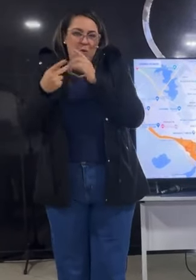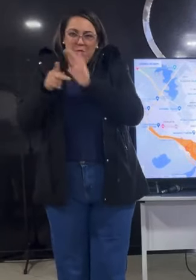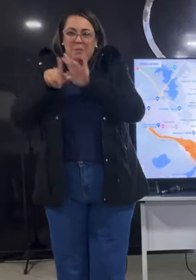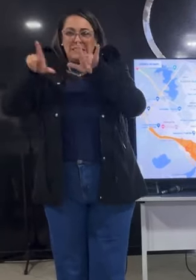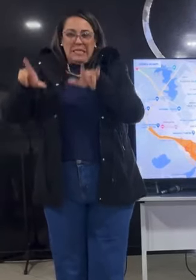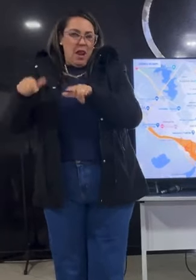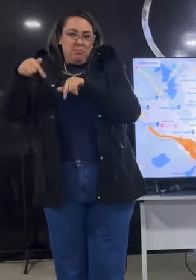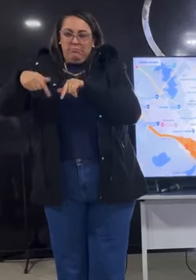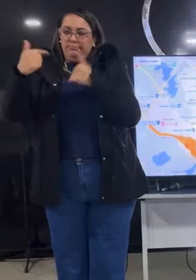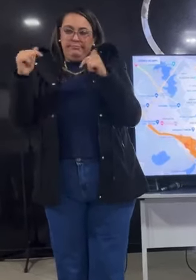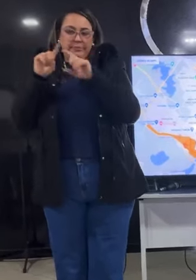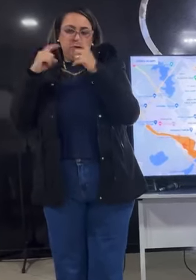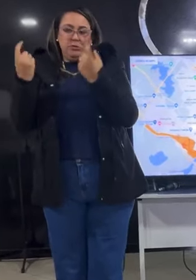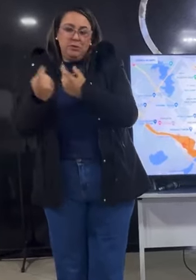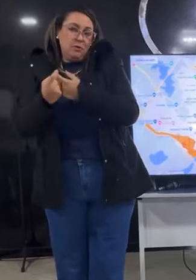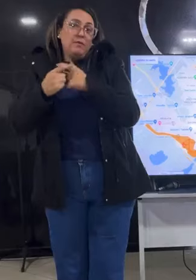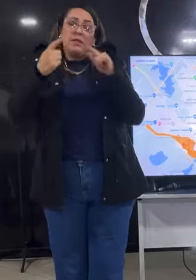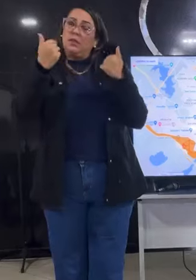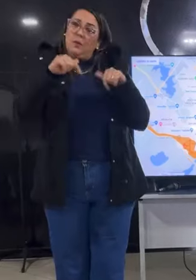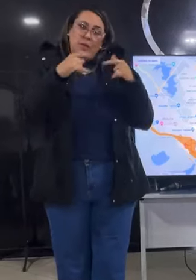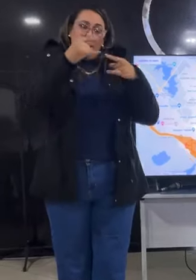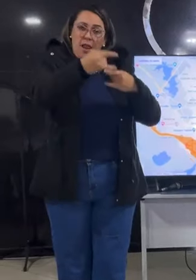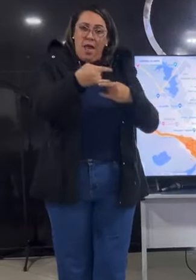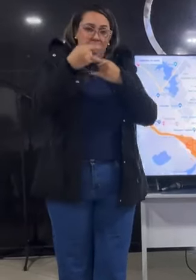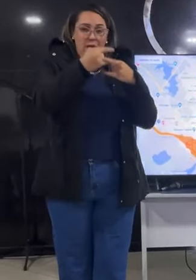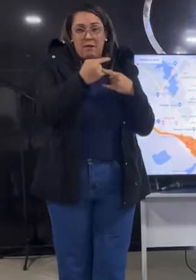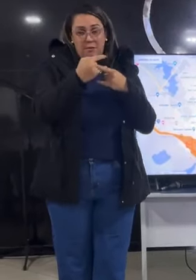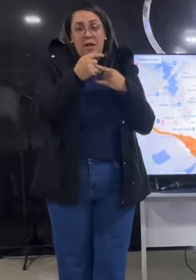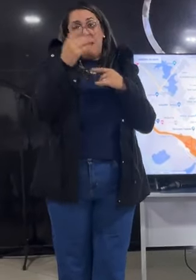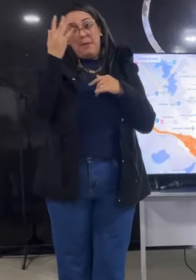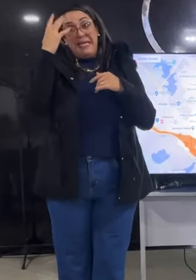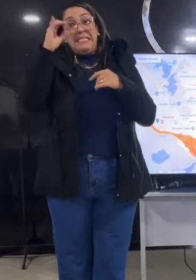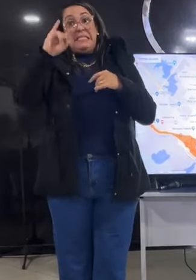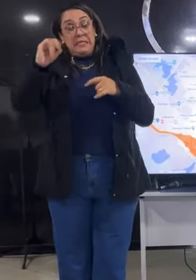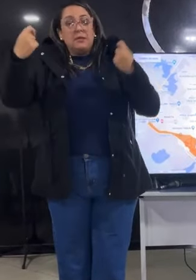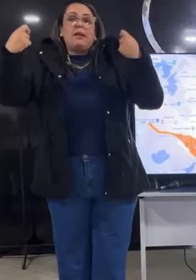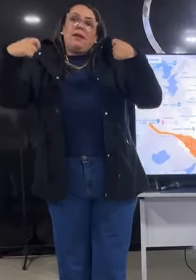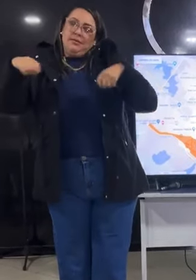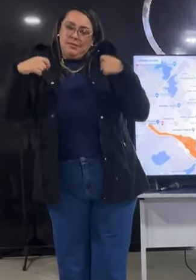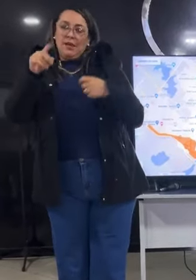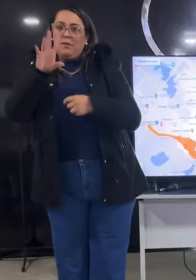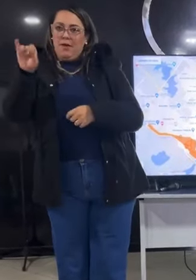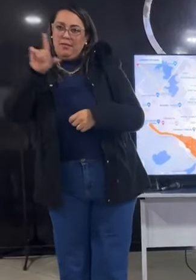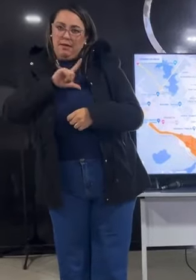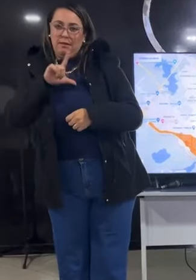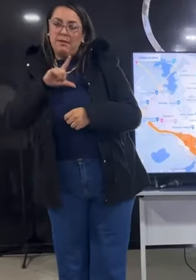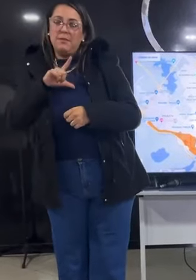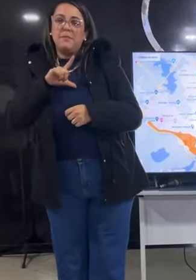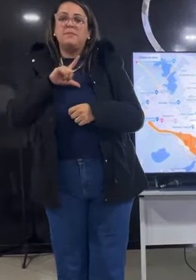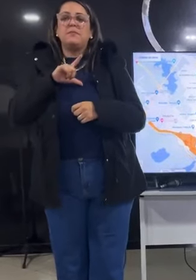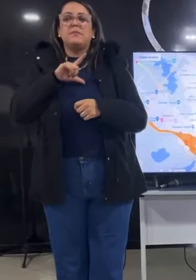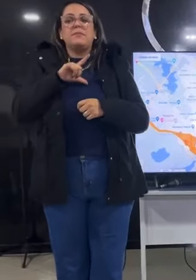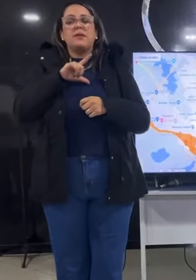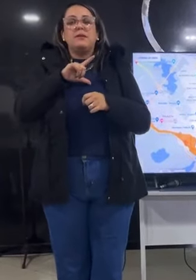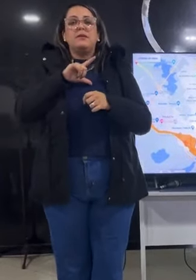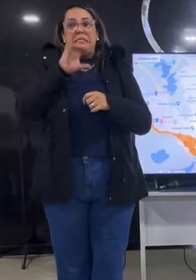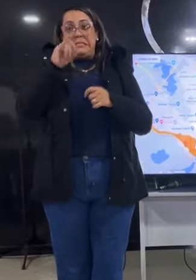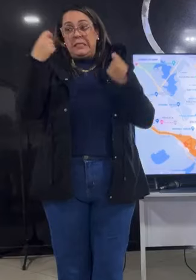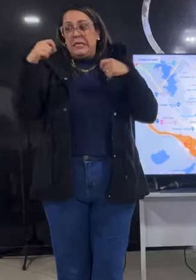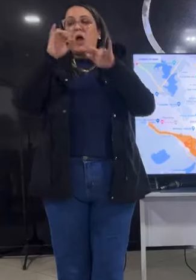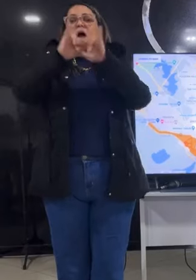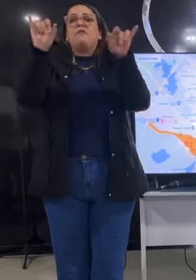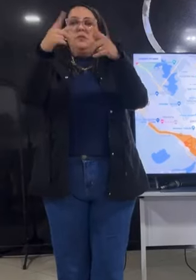situação provavelmente não tenha uma live A não ser que seja necessário se eu se for necessário avisar o